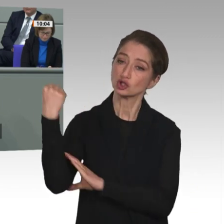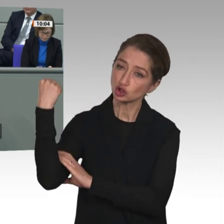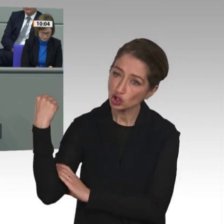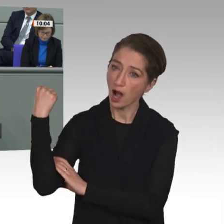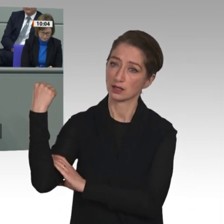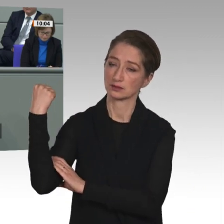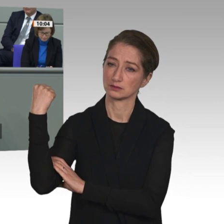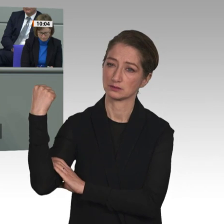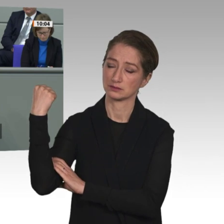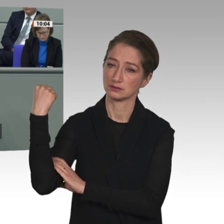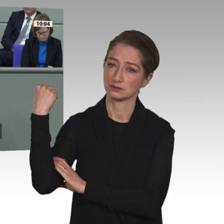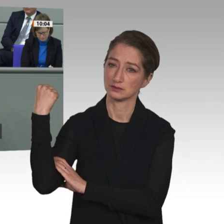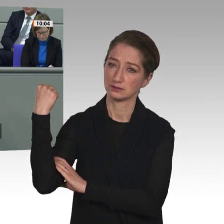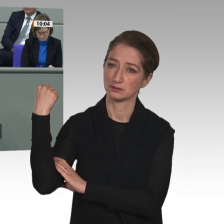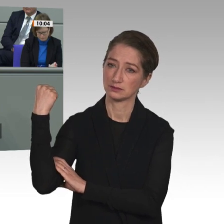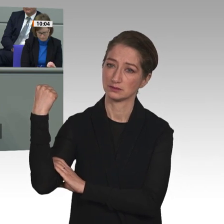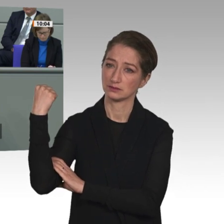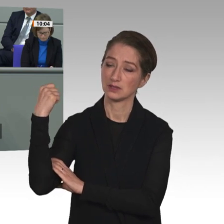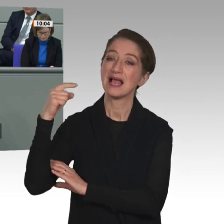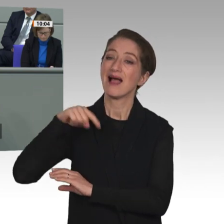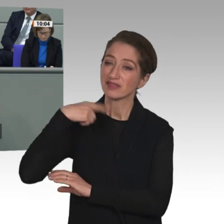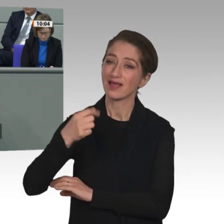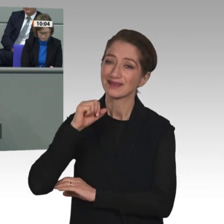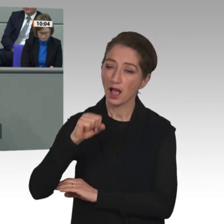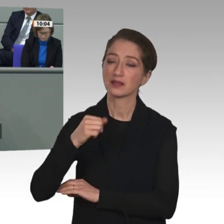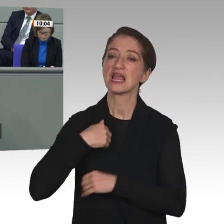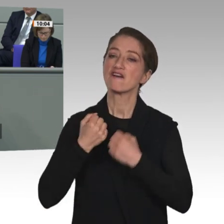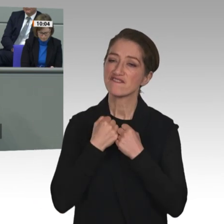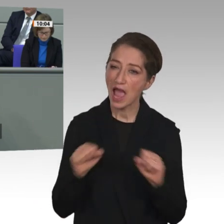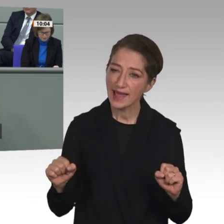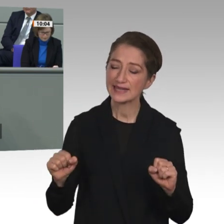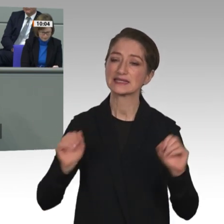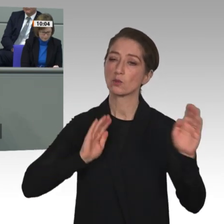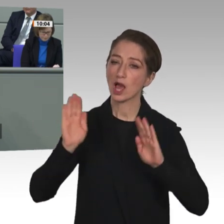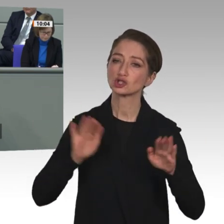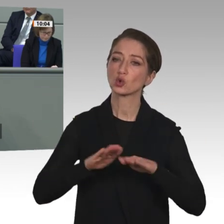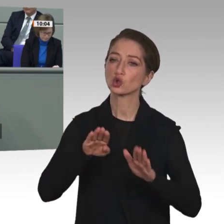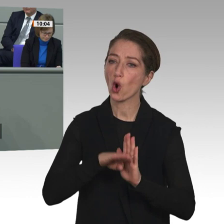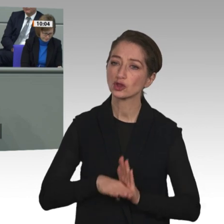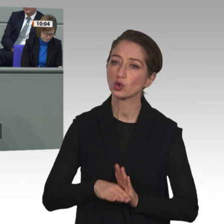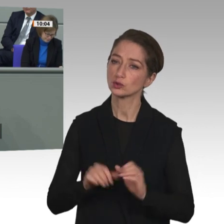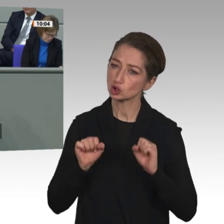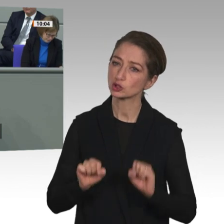wenn es um den Schutz unserer freiheitlich-demokratischen Grundordnung geht. Und